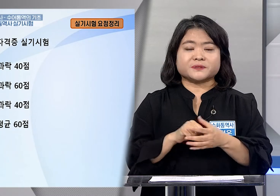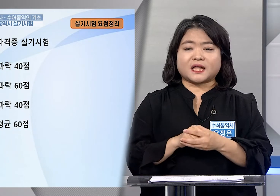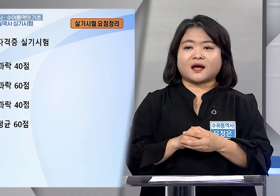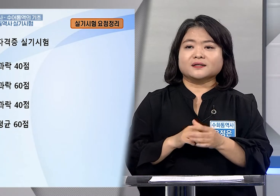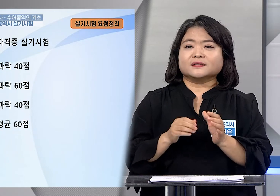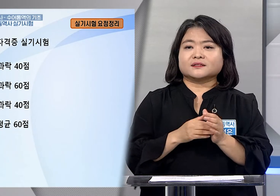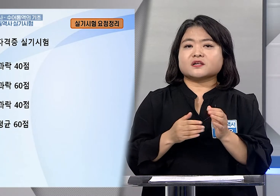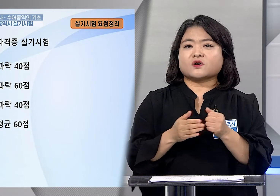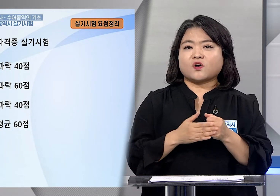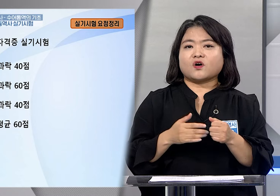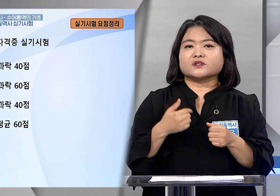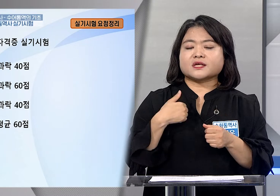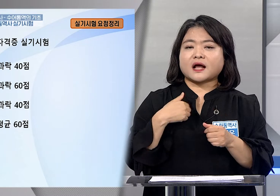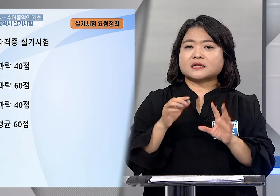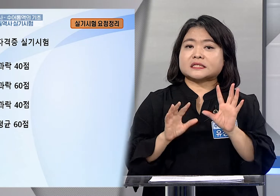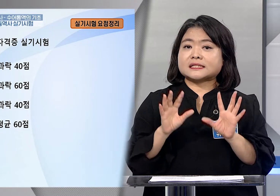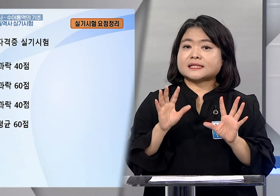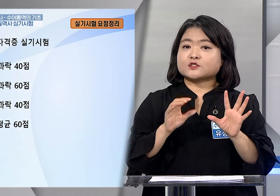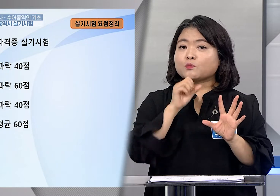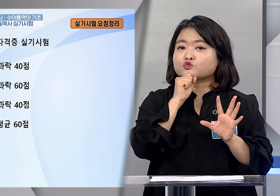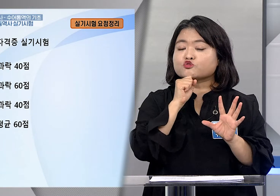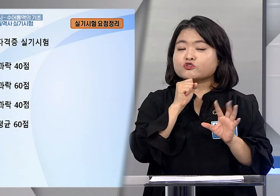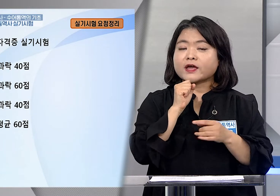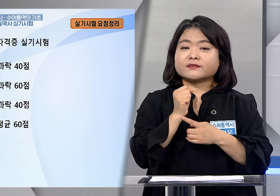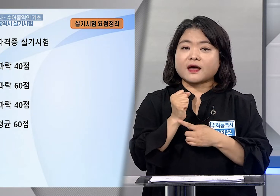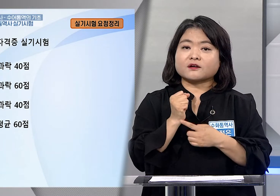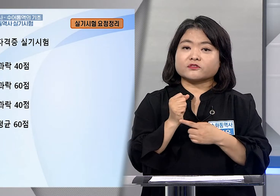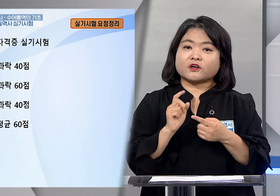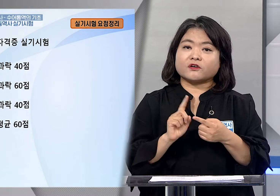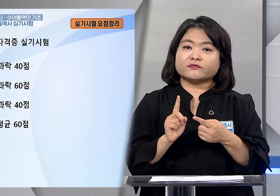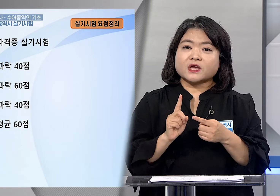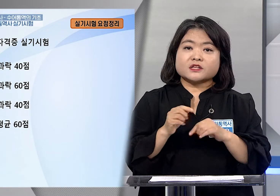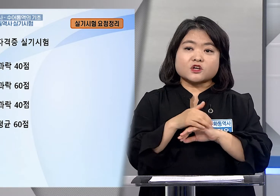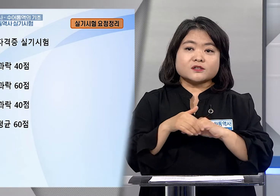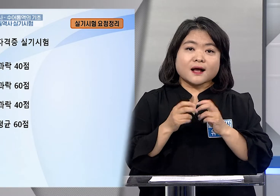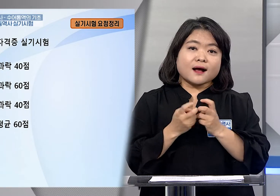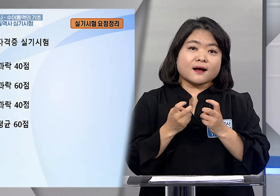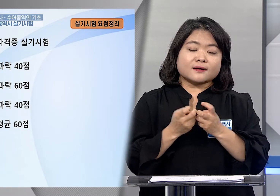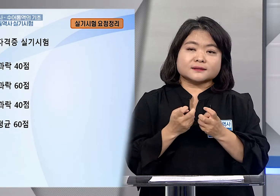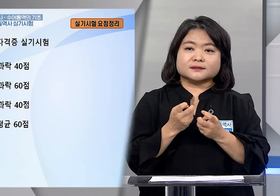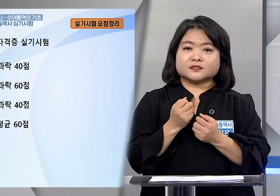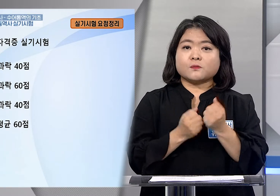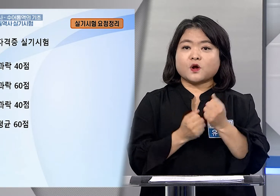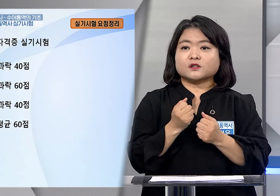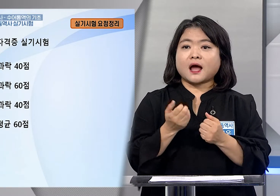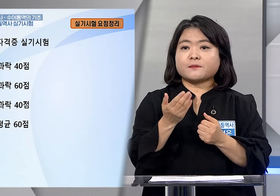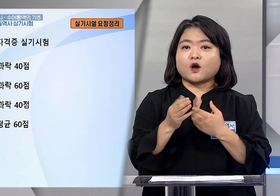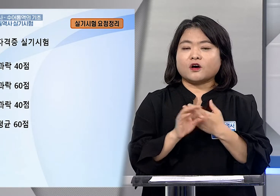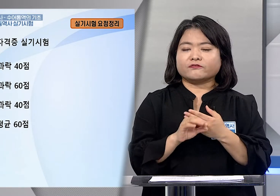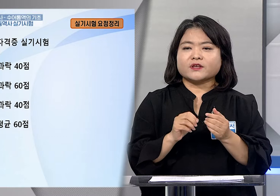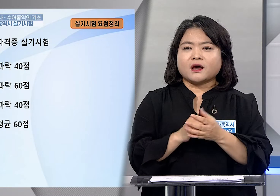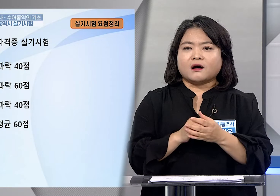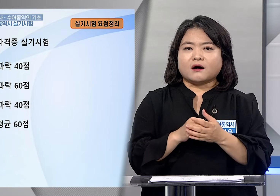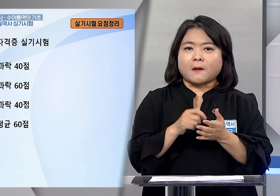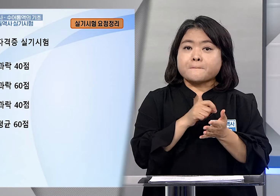떨어집니다. 그래서 제가 실기 점수에 대한 어떤 전략을 설명을 하면